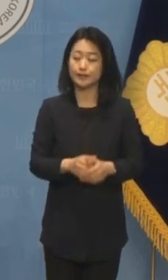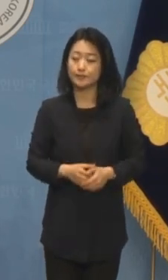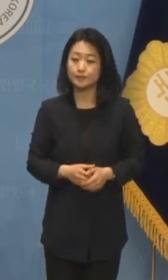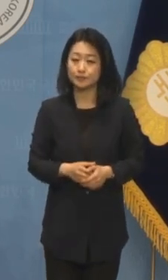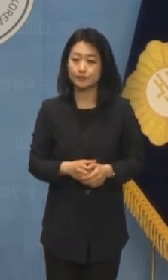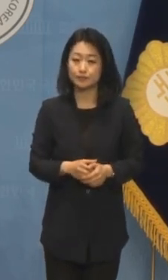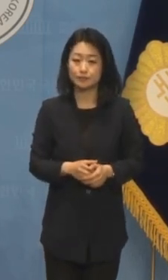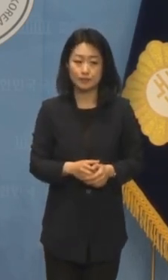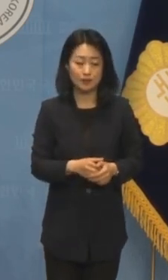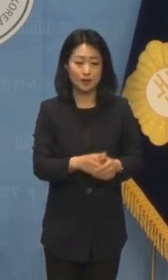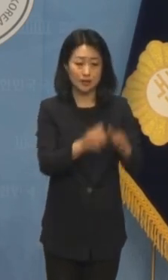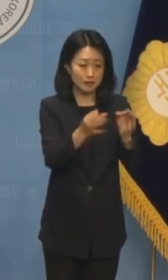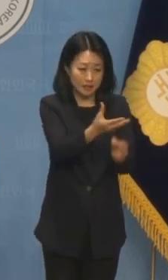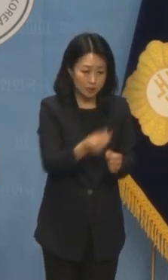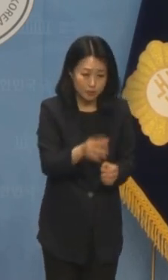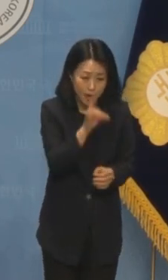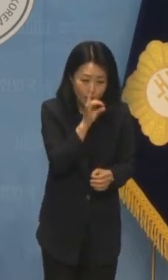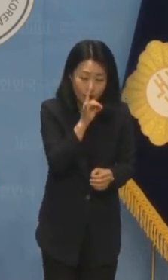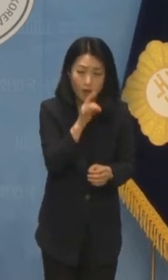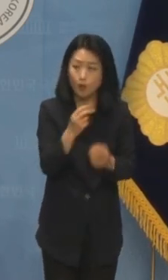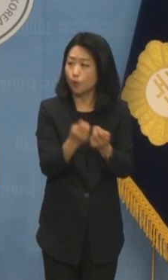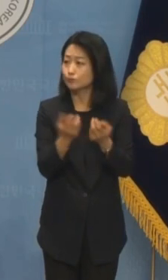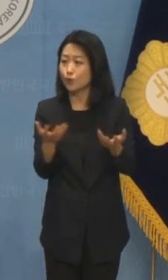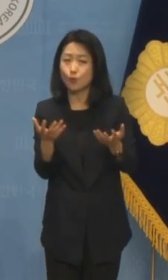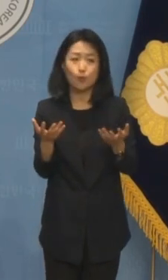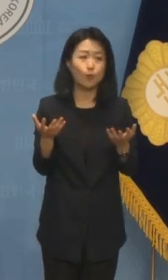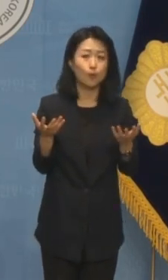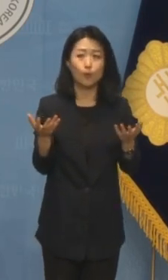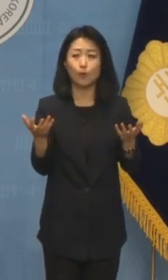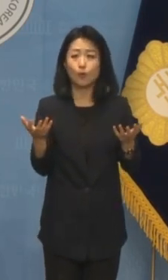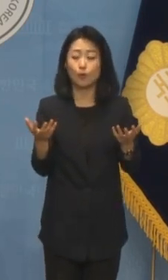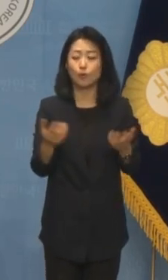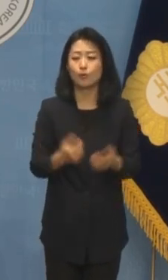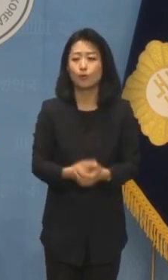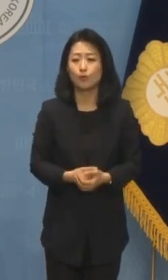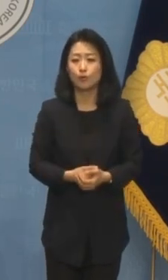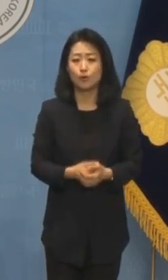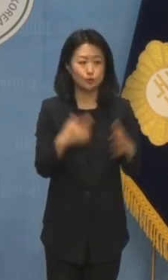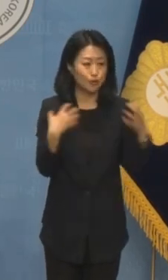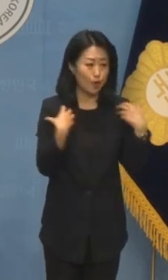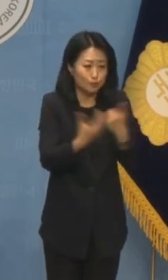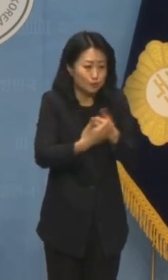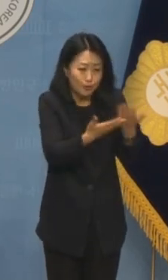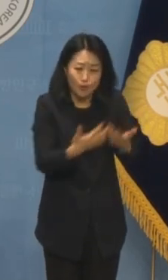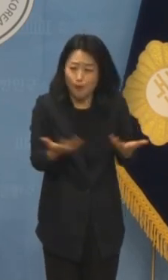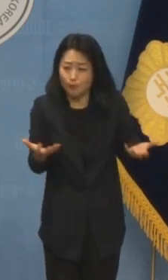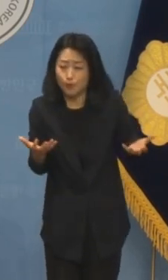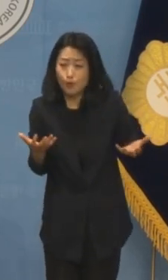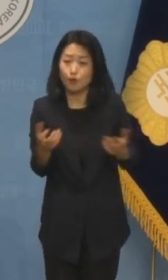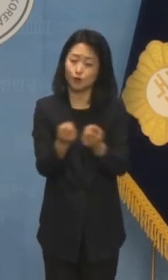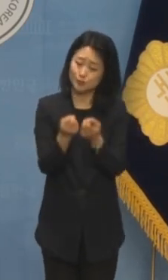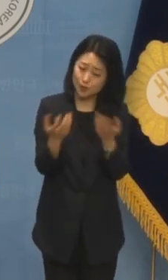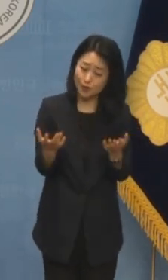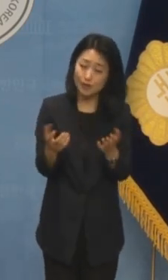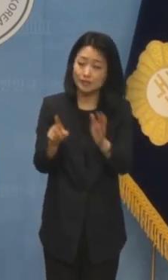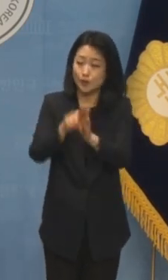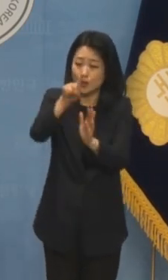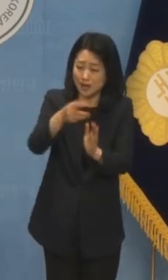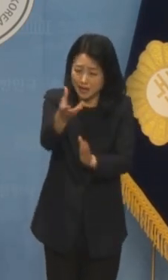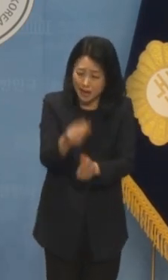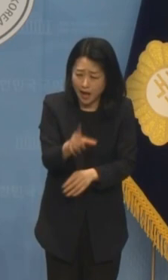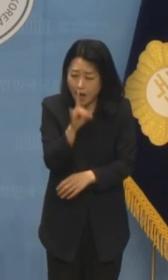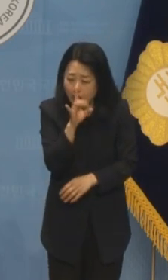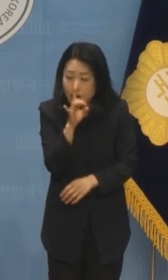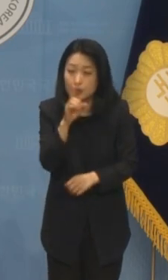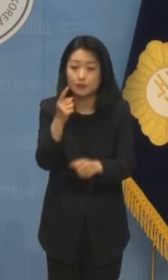정책금융도 받지 못하고 돈줄 막힌 서민들은 어디로 가야 합니까? 도저히 방법이 없어서 선택한 카드론으로도